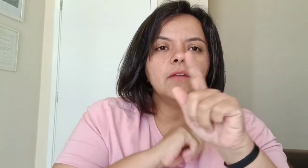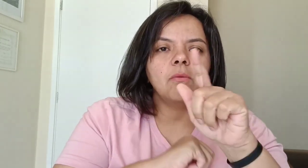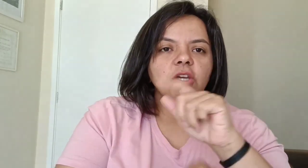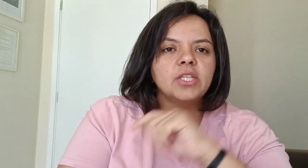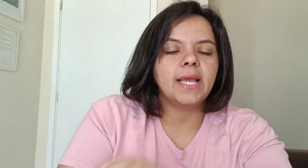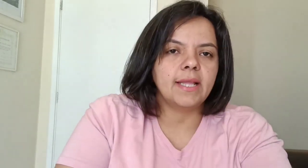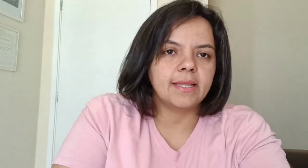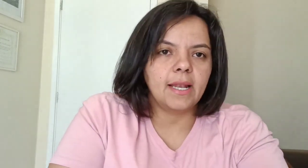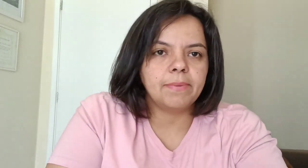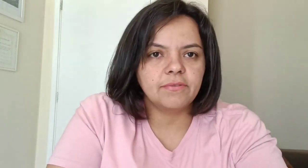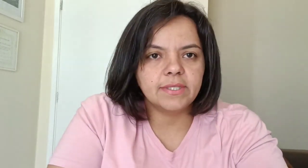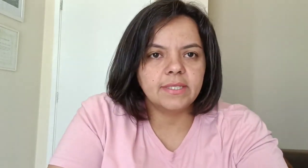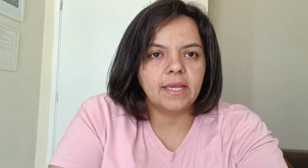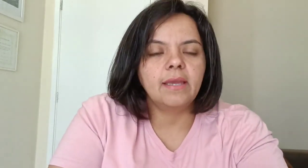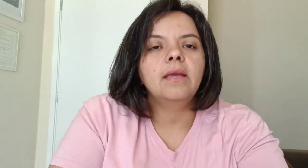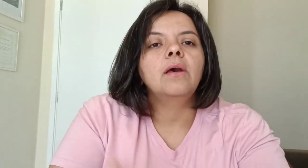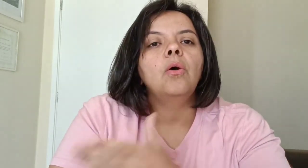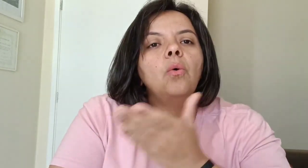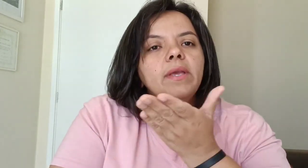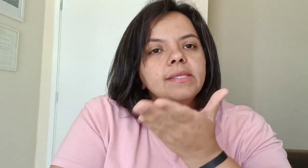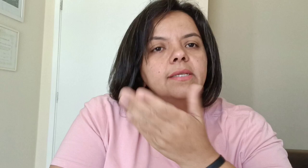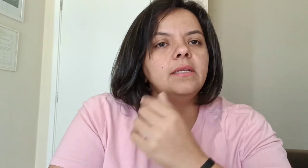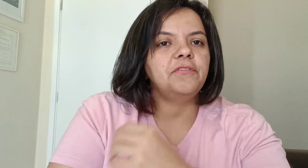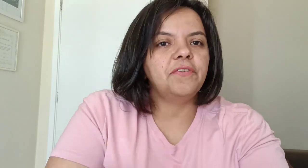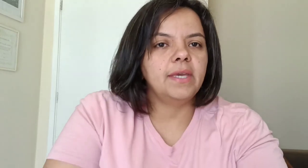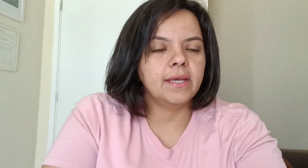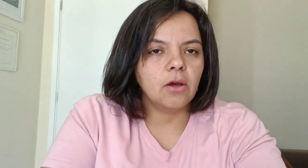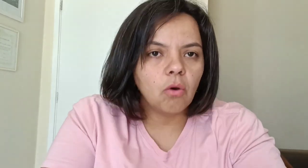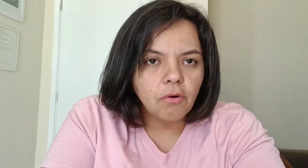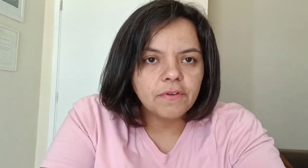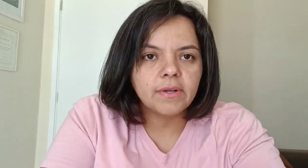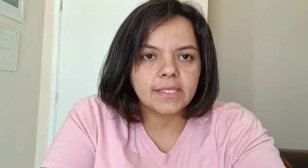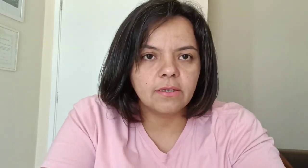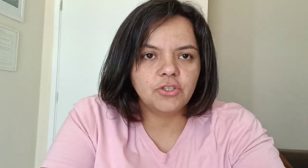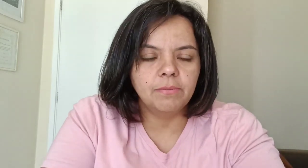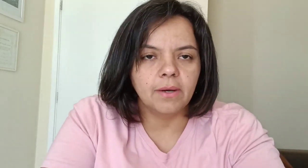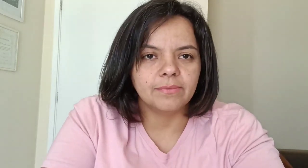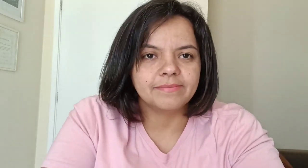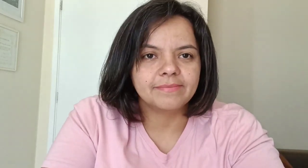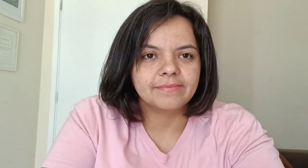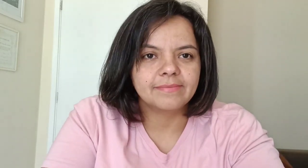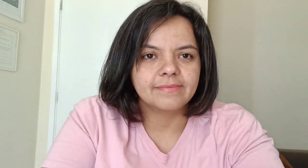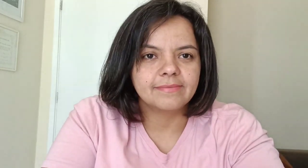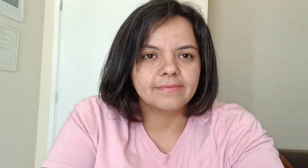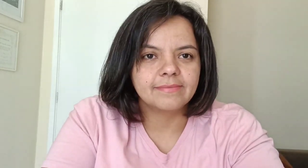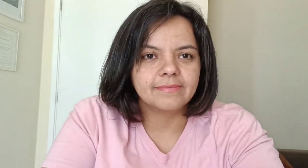eu vou mostrar aí na tela para você o que significa configuração de mão.